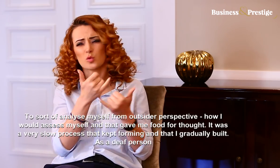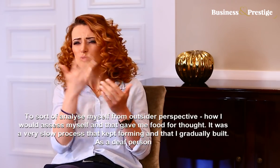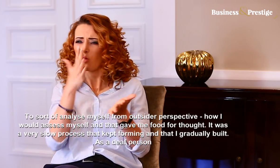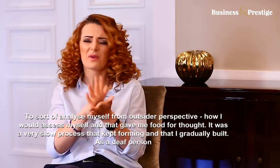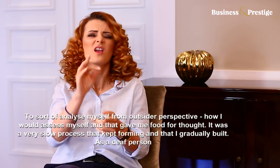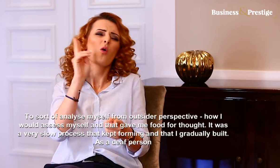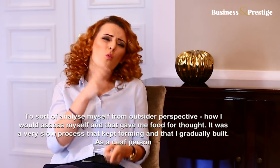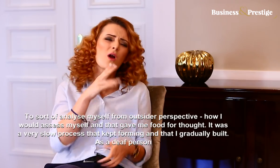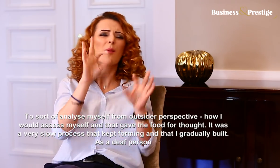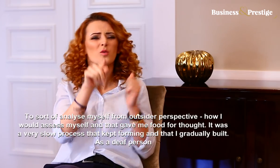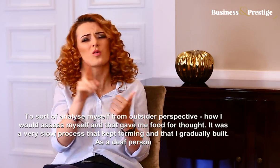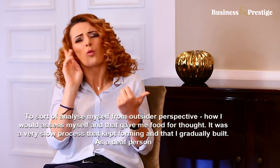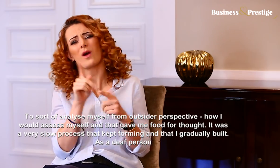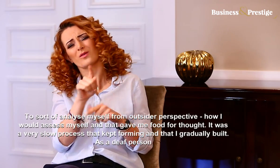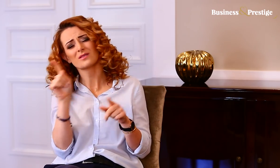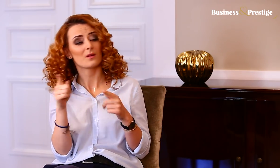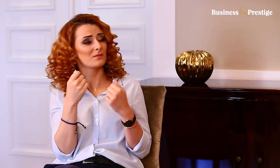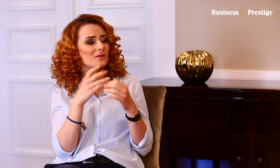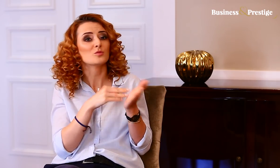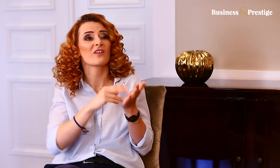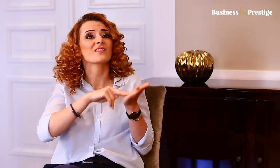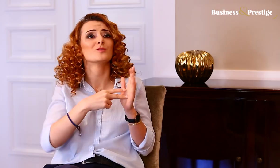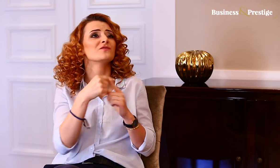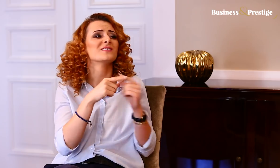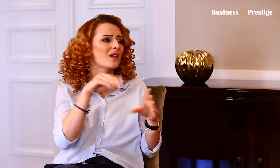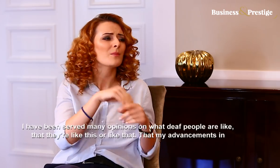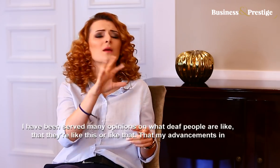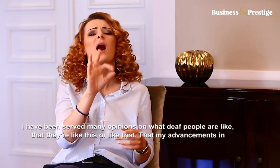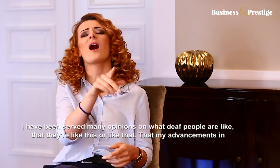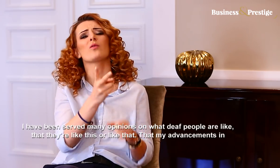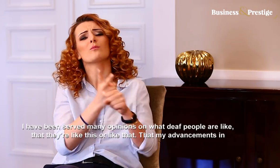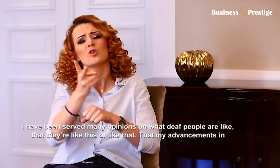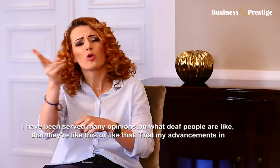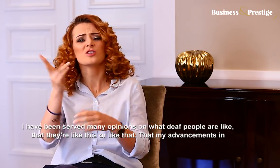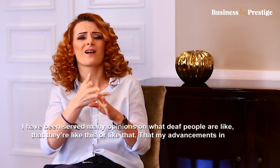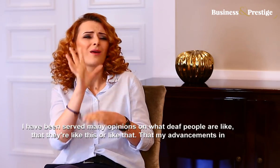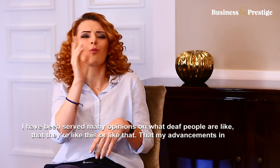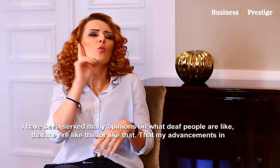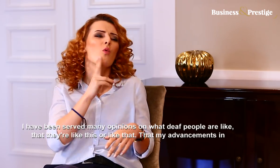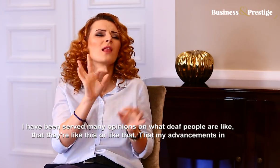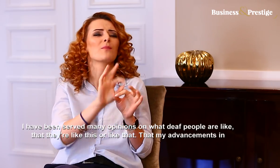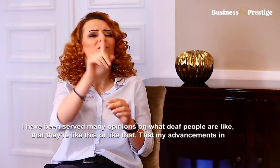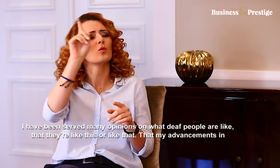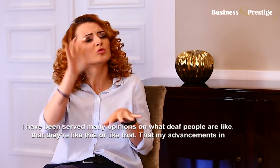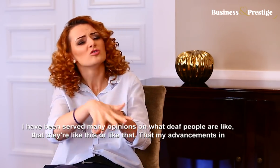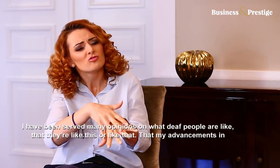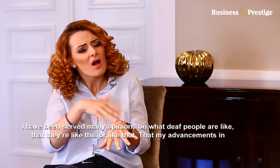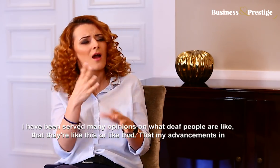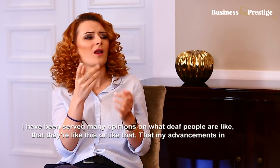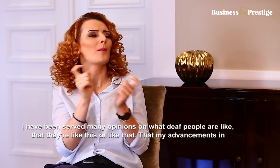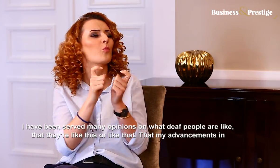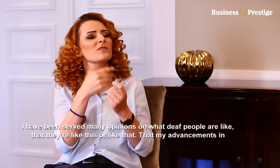budowałam. Jako osoba głucha dostałam bardzo wiele różnych opinii, słyszałam bardzo wiele różnych opinii, że głusi są